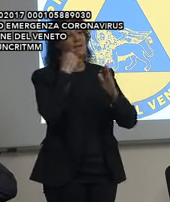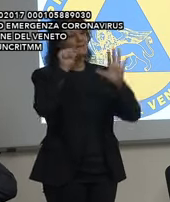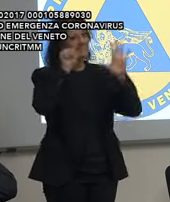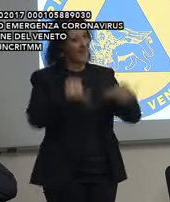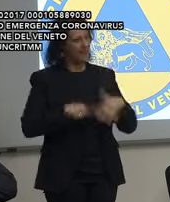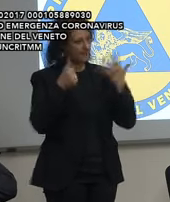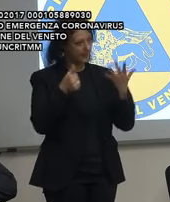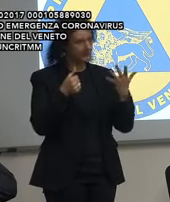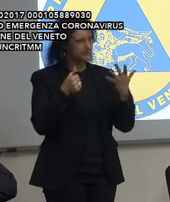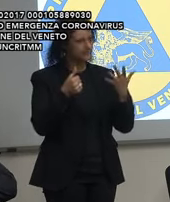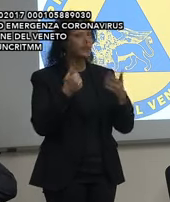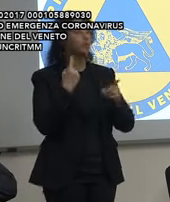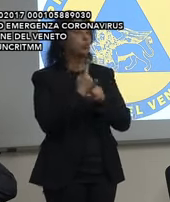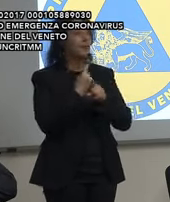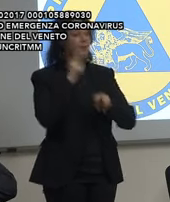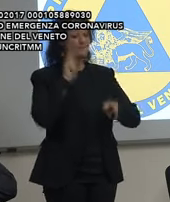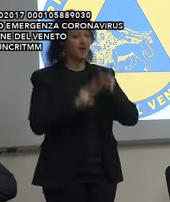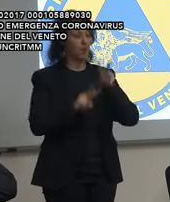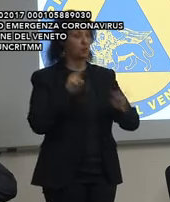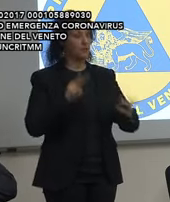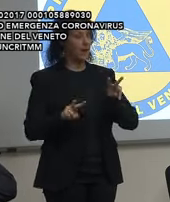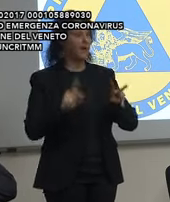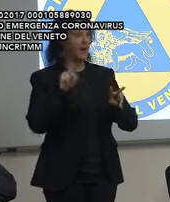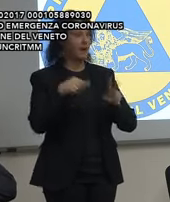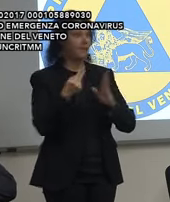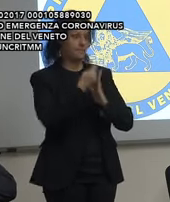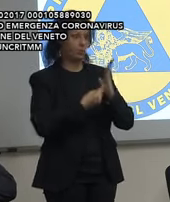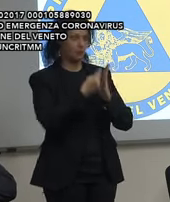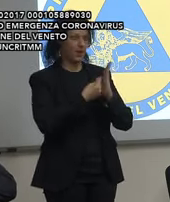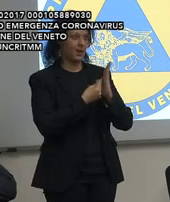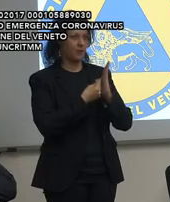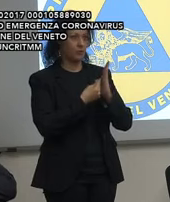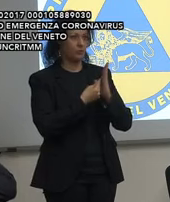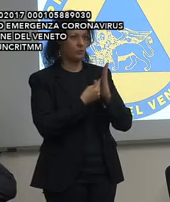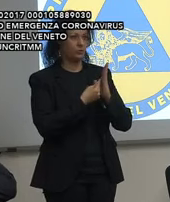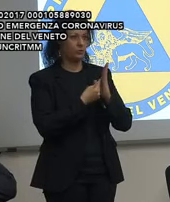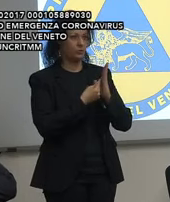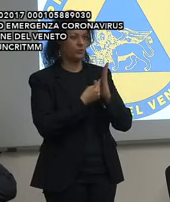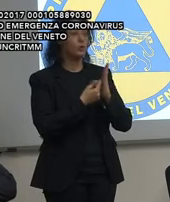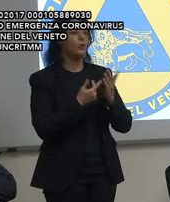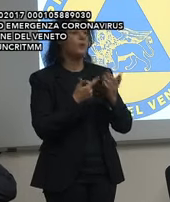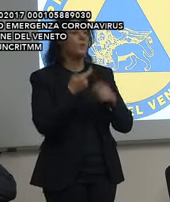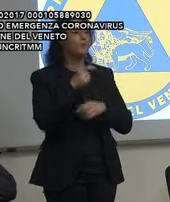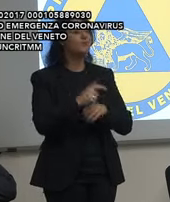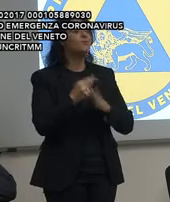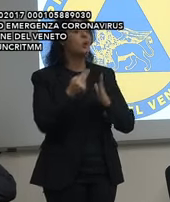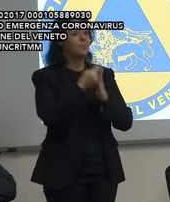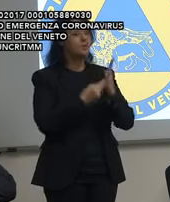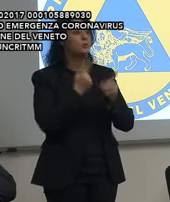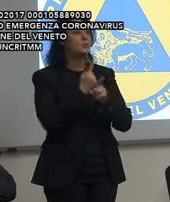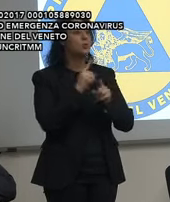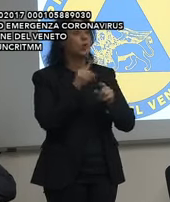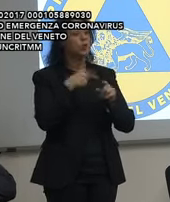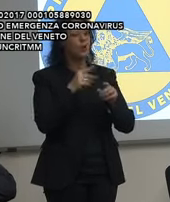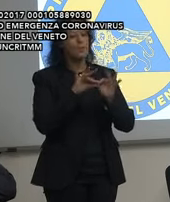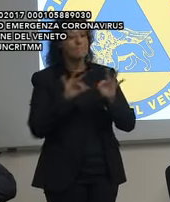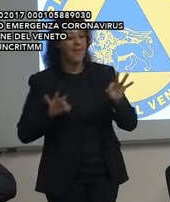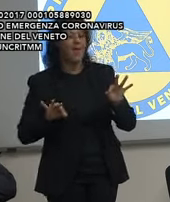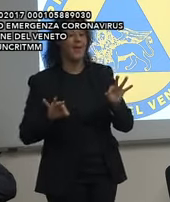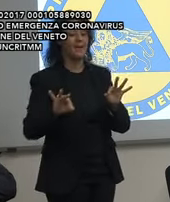prenderci del tempo per valutarlo, perché il progetto, immaginatevi, lo si può esprimere in giga, ma lo possiamo esprimere in metri cubi.